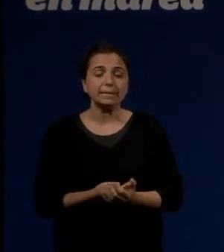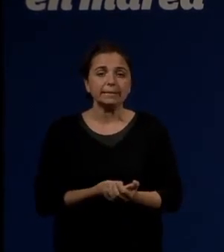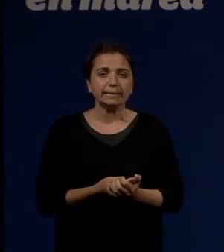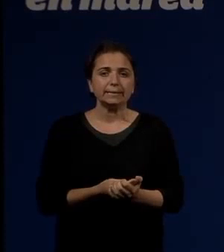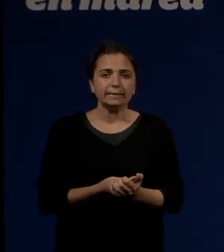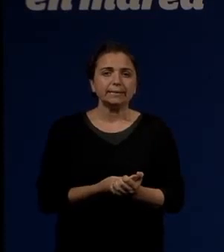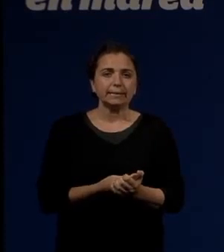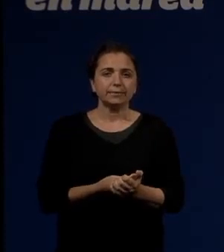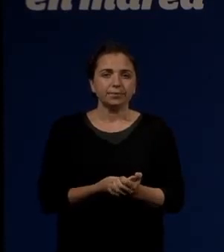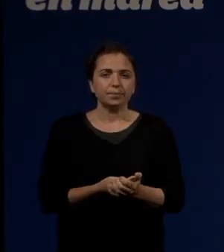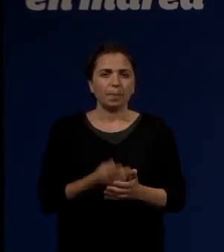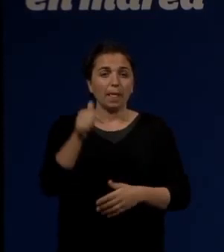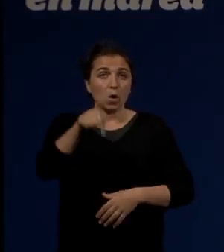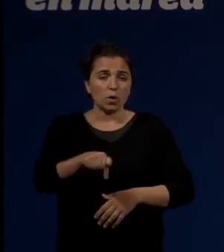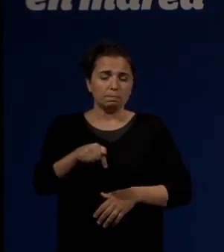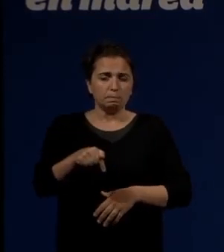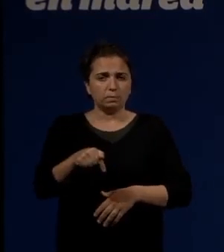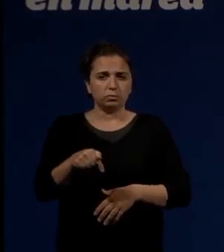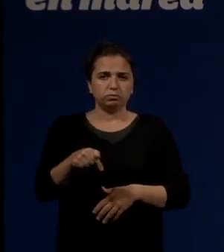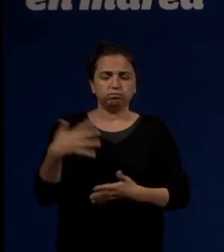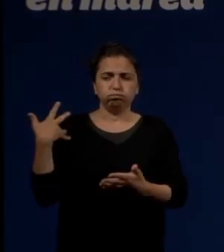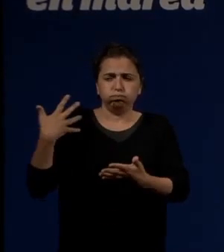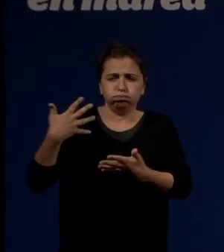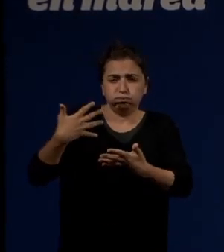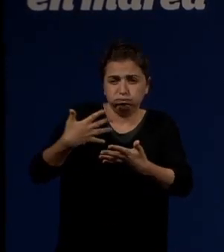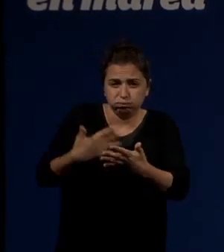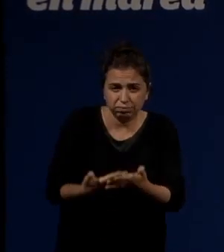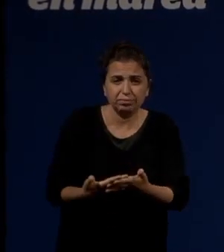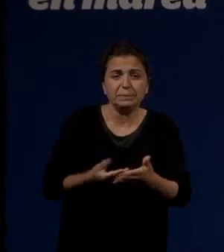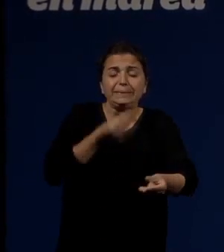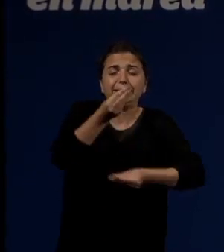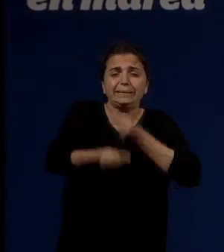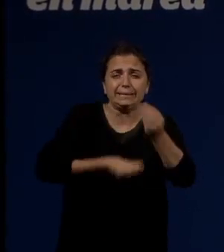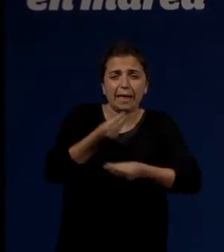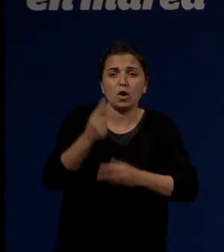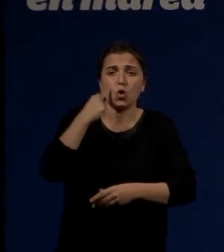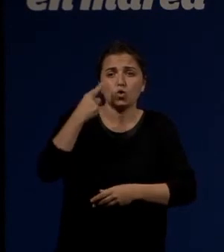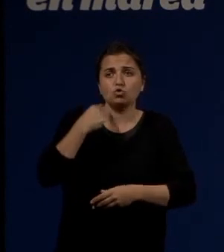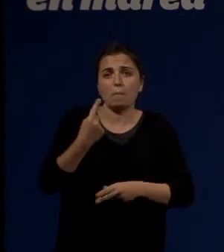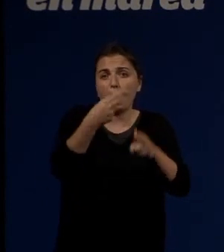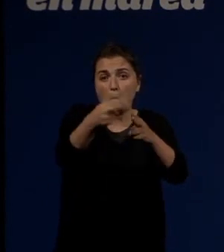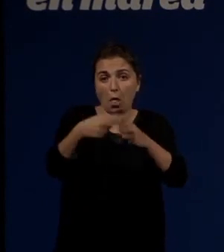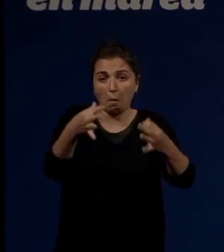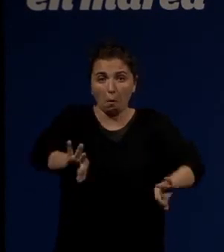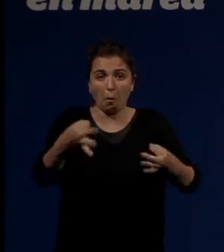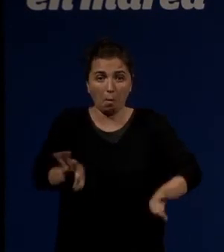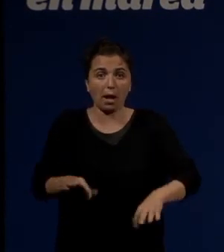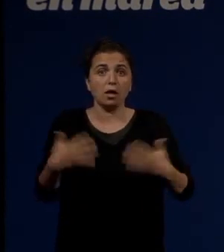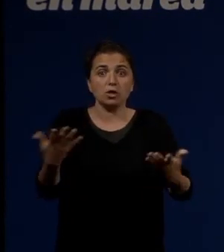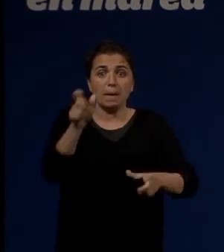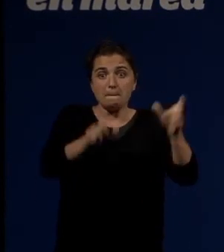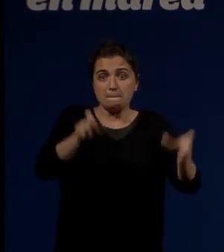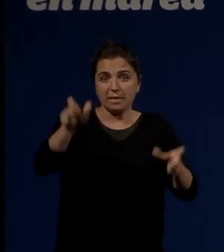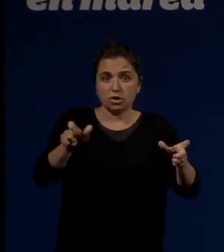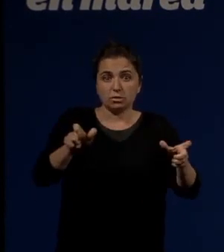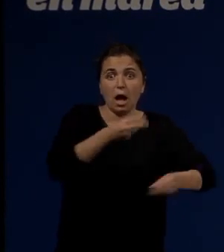contra o que se ven facendo habitualmente, o que nos teñen acostumados os nosos políticos. Aquí somos xente que facemos,